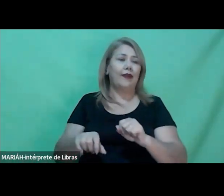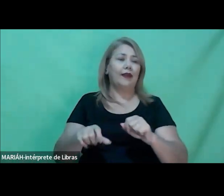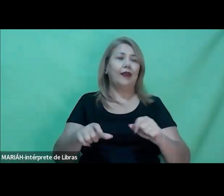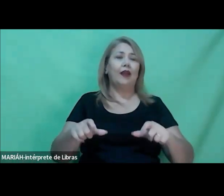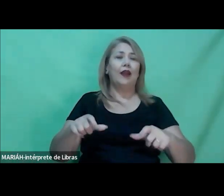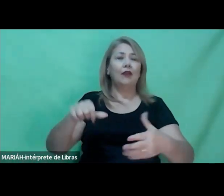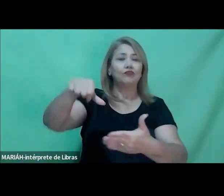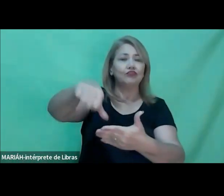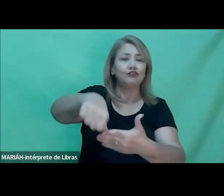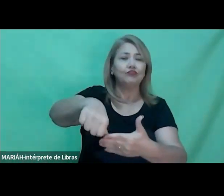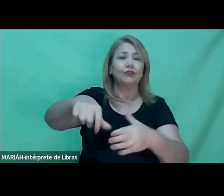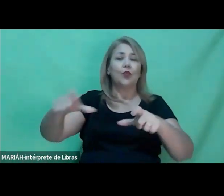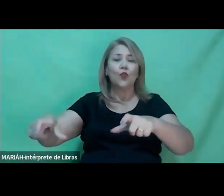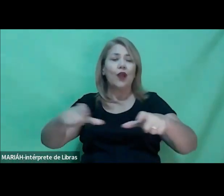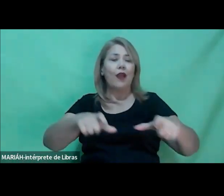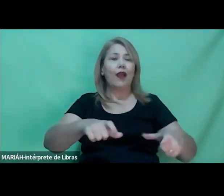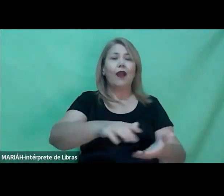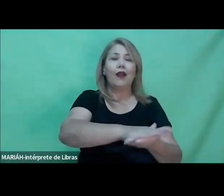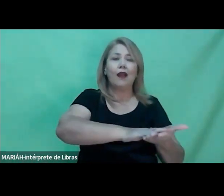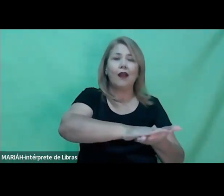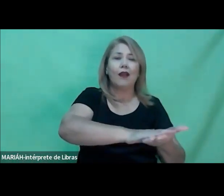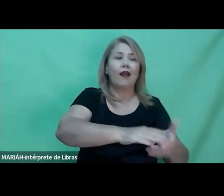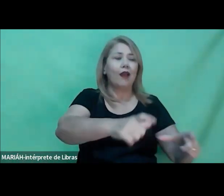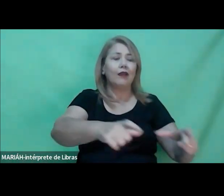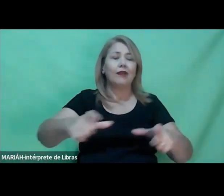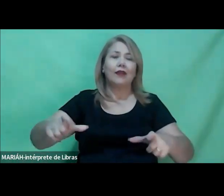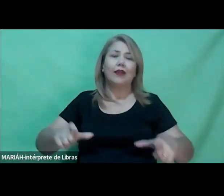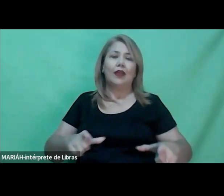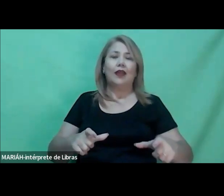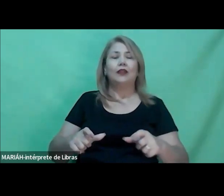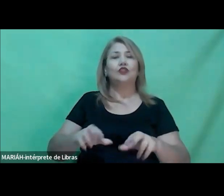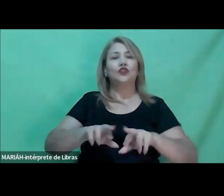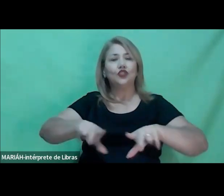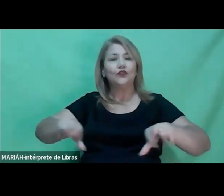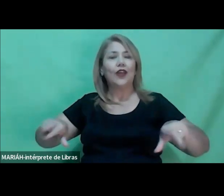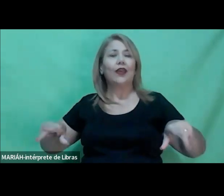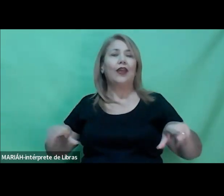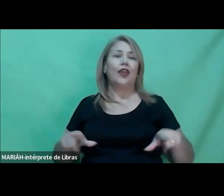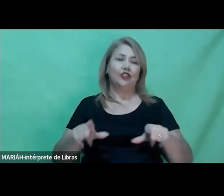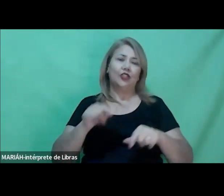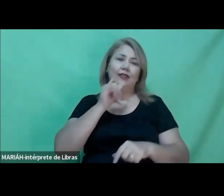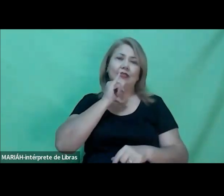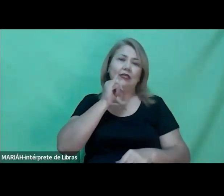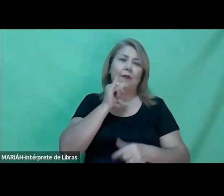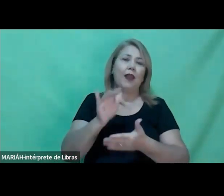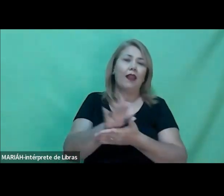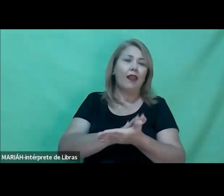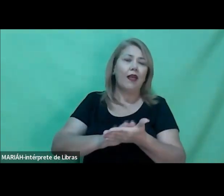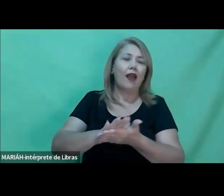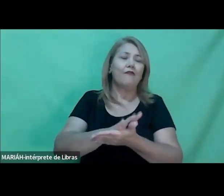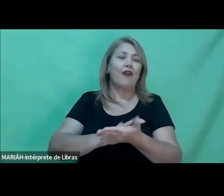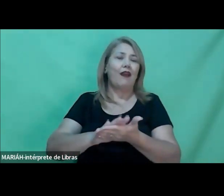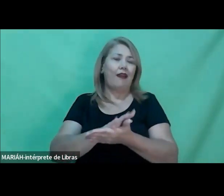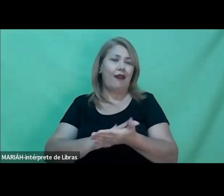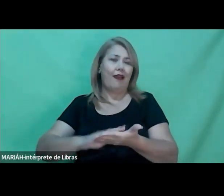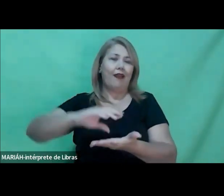diferentes para usar el jabón o secarse las manos en esos baños públicos y Eh Eh Eh es es